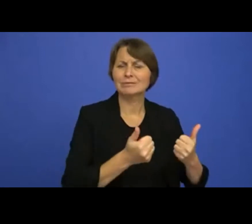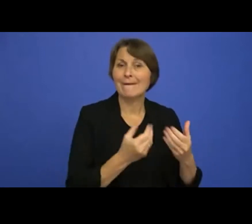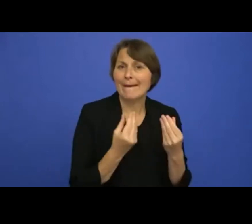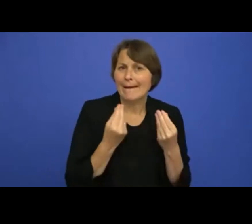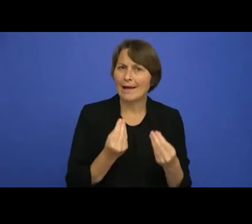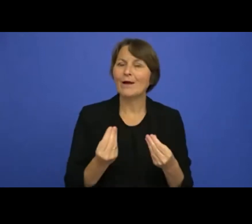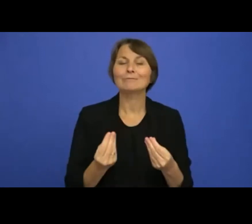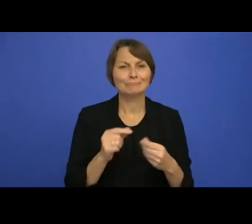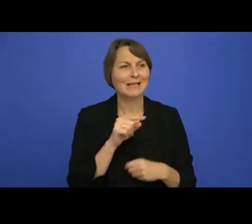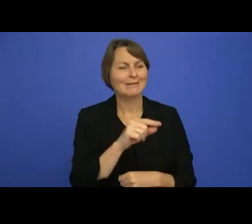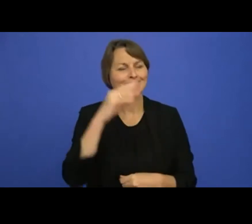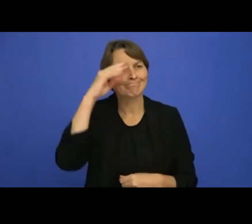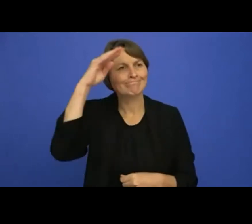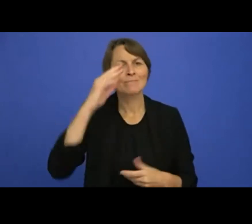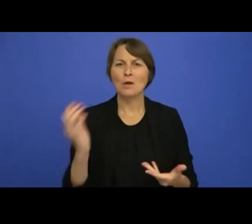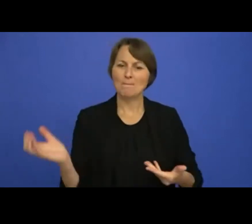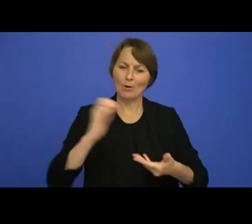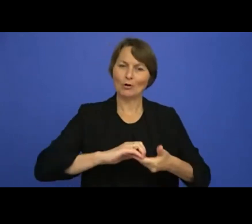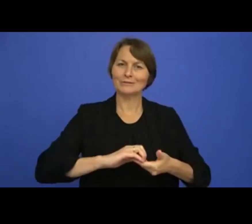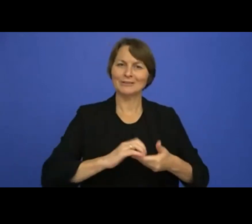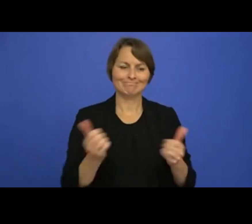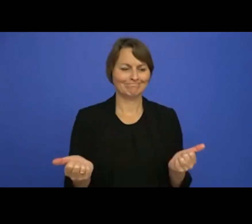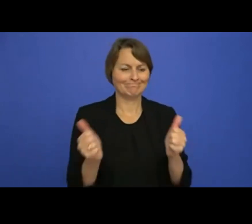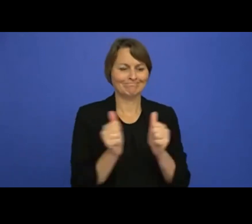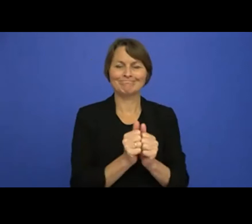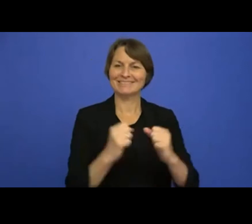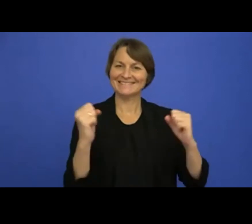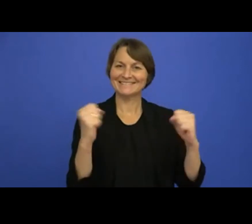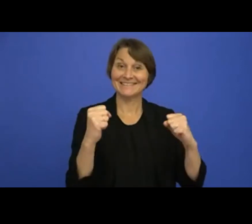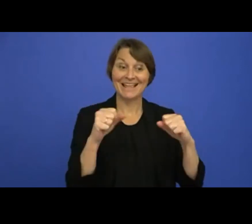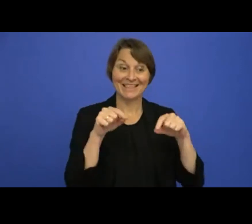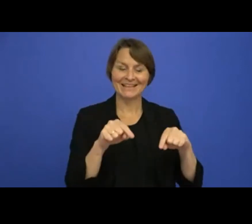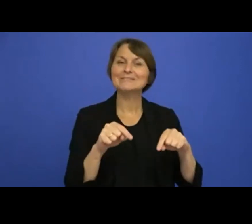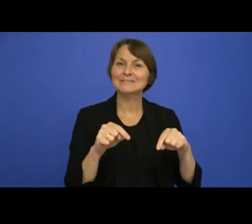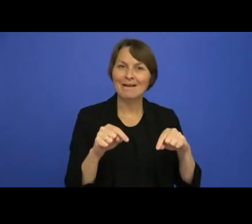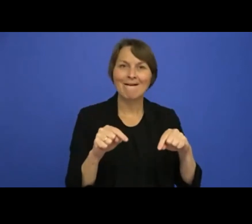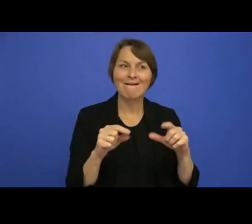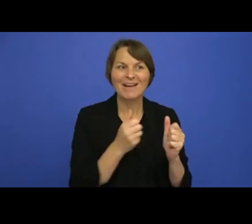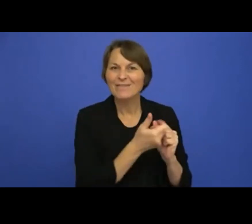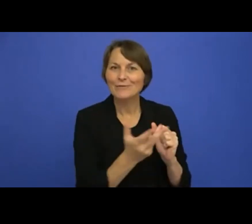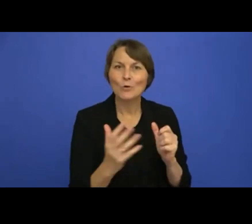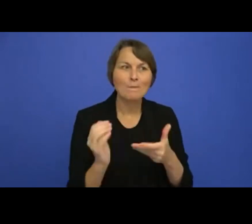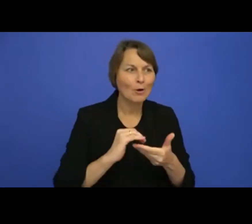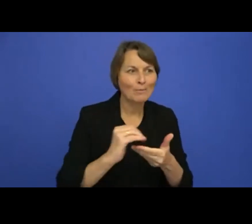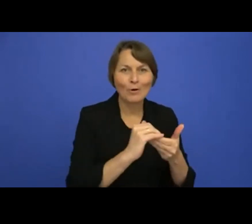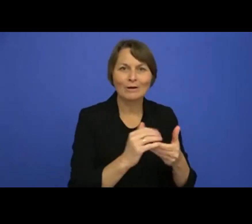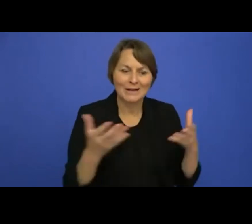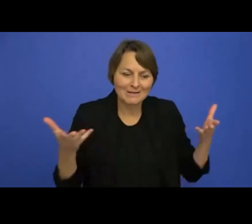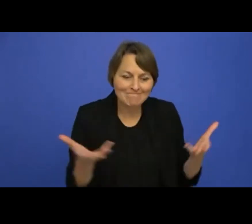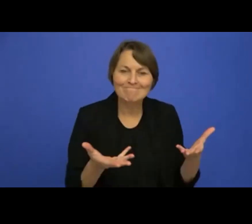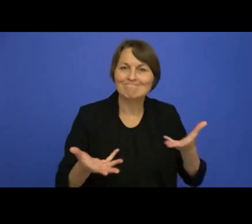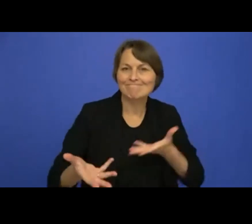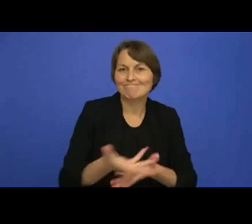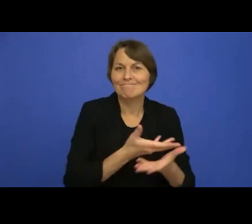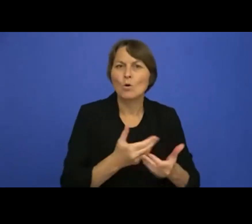de ces activités font partie du partenariat. C'est un espace d'innovation où vous avez un groupe de partenaires qui